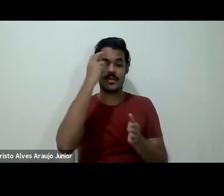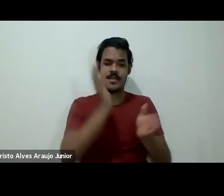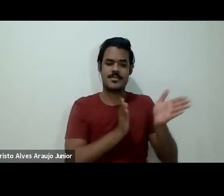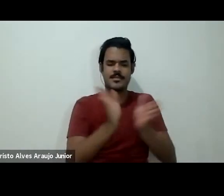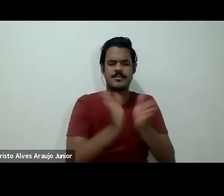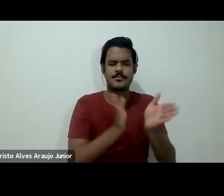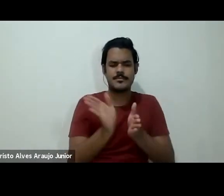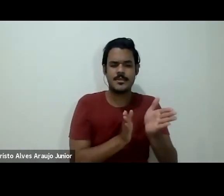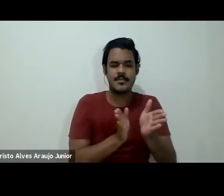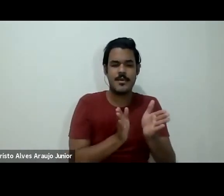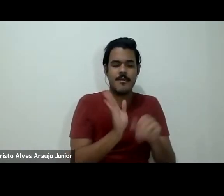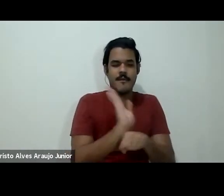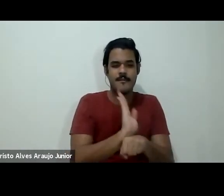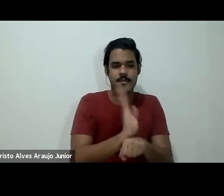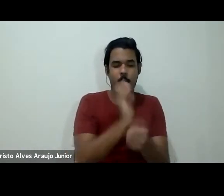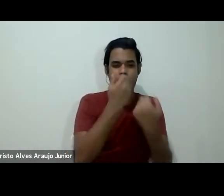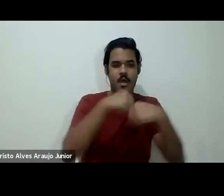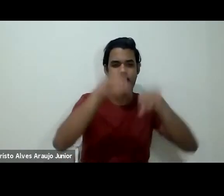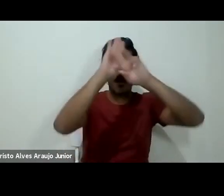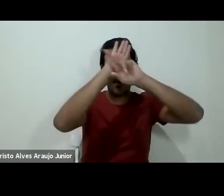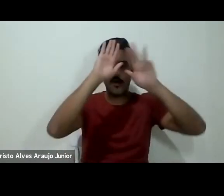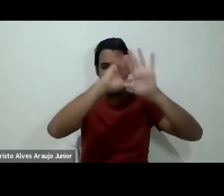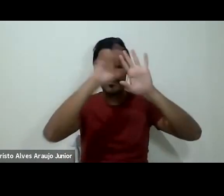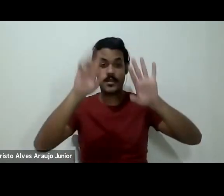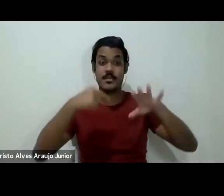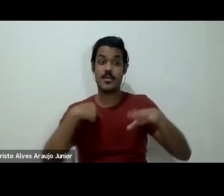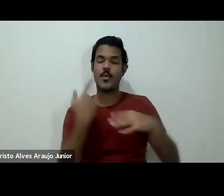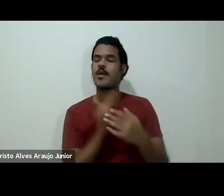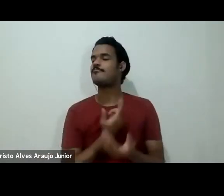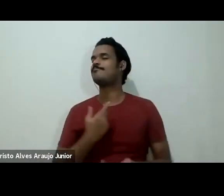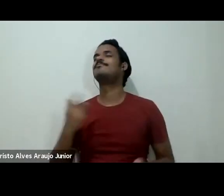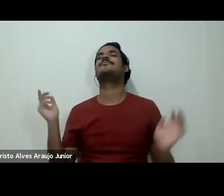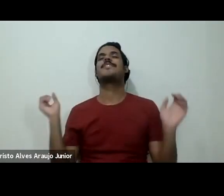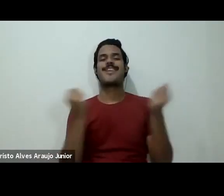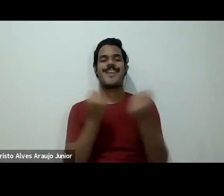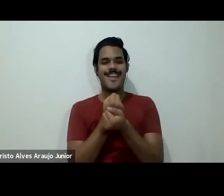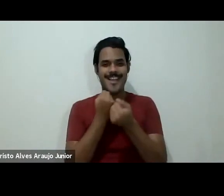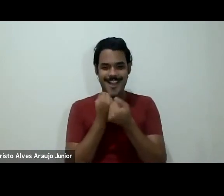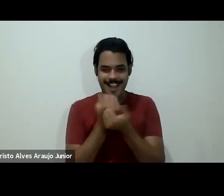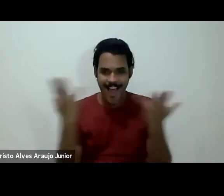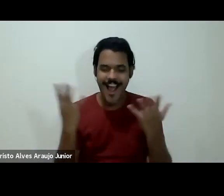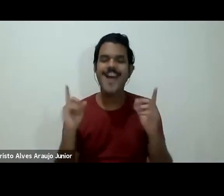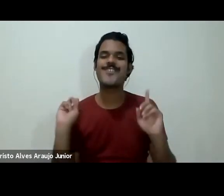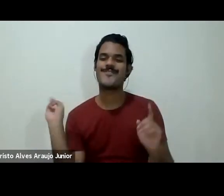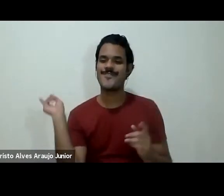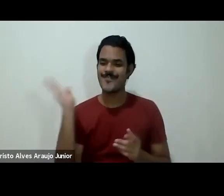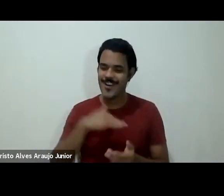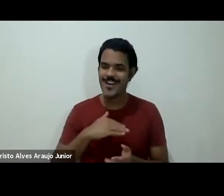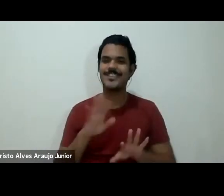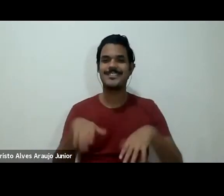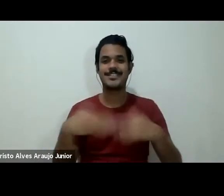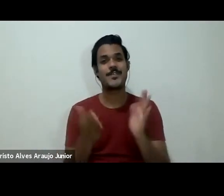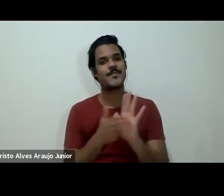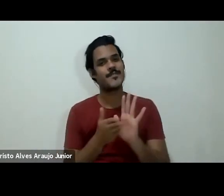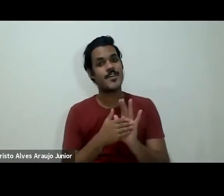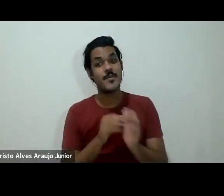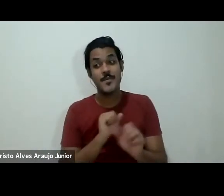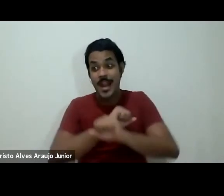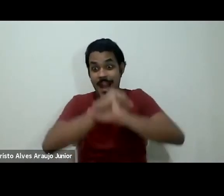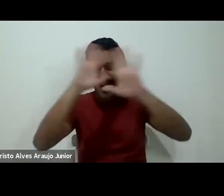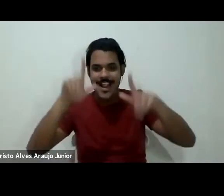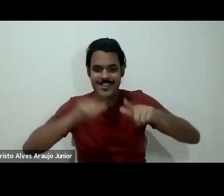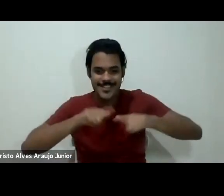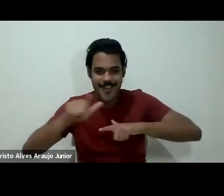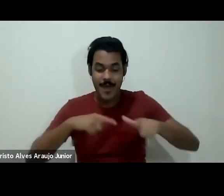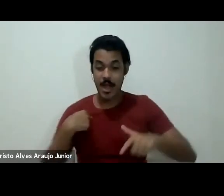do filme. E eu topei, mas eu não imaginava o quão grandioso e lindo seria esse processo, quanto eu